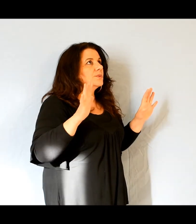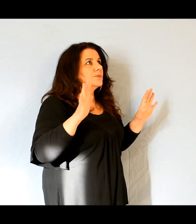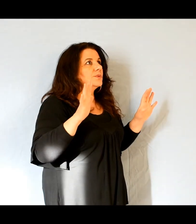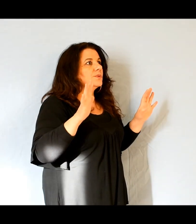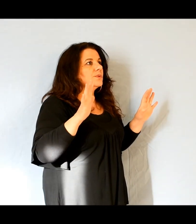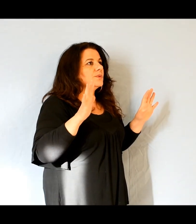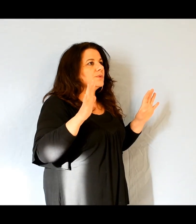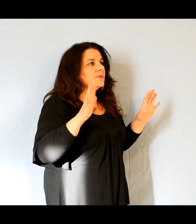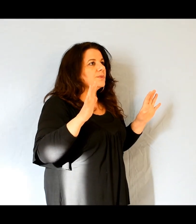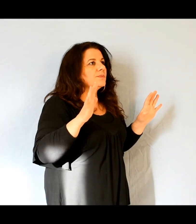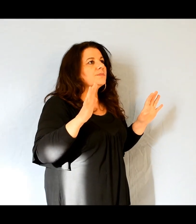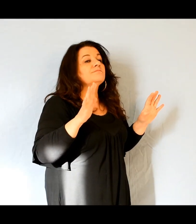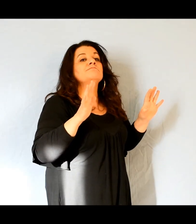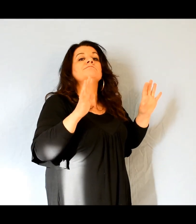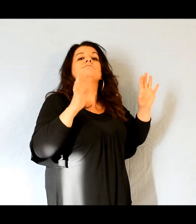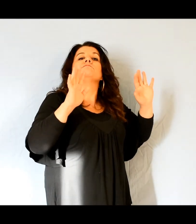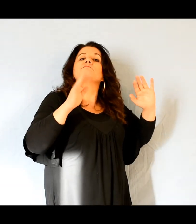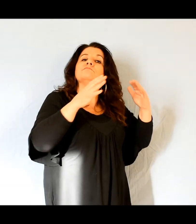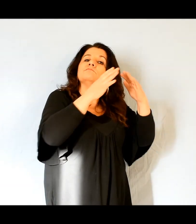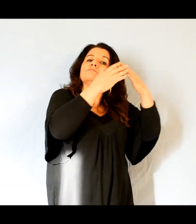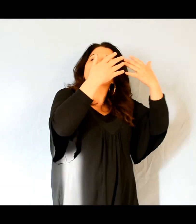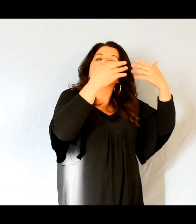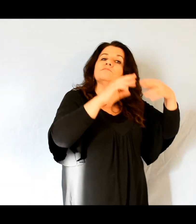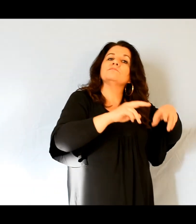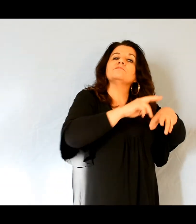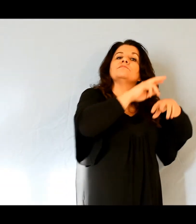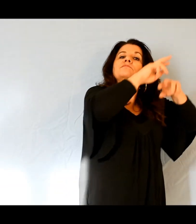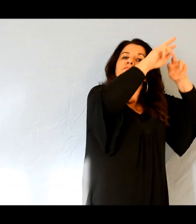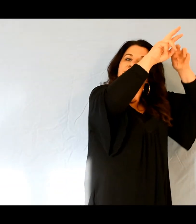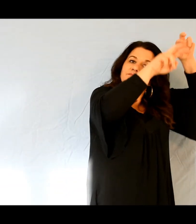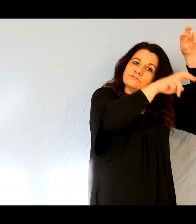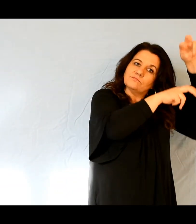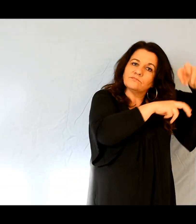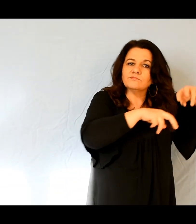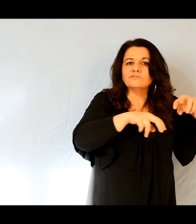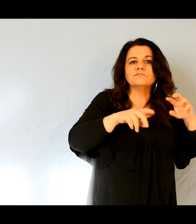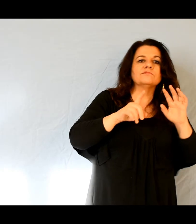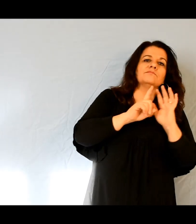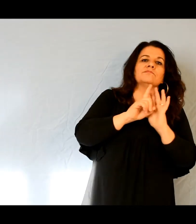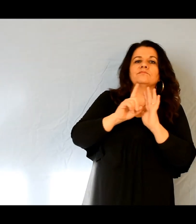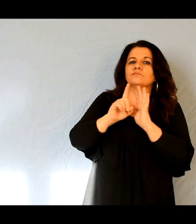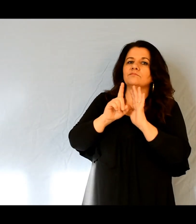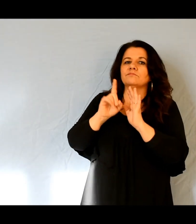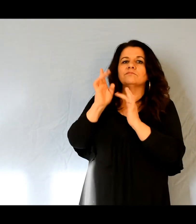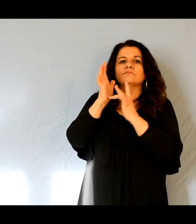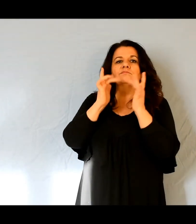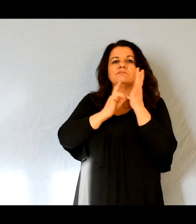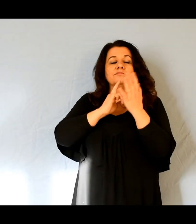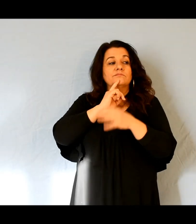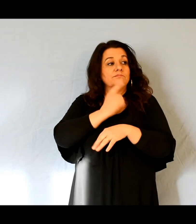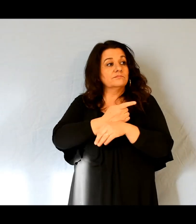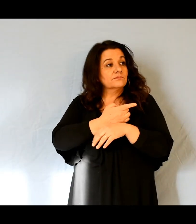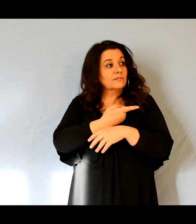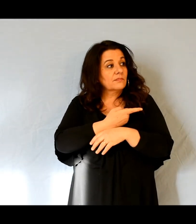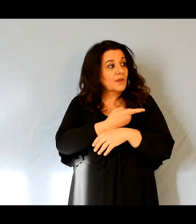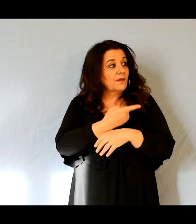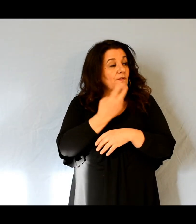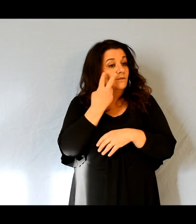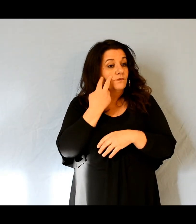Ils descendirent de la montagne et Jésus leur ordonna de ne raconter à personne ce qu'ils avaient vu